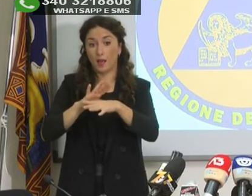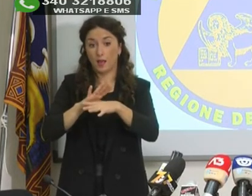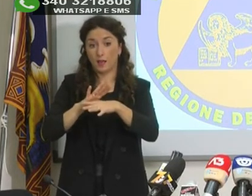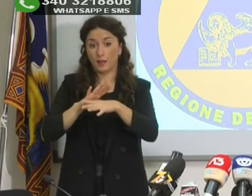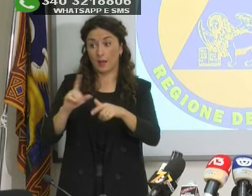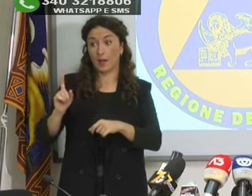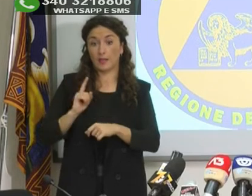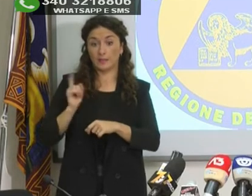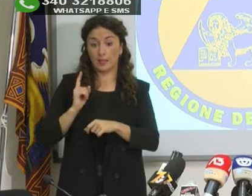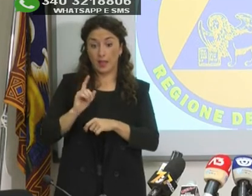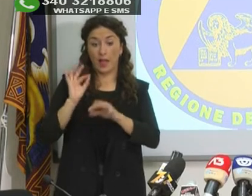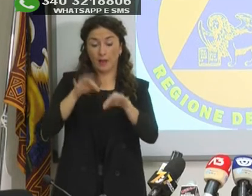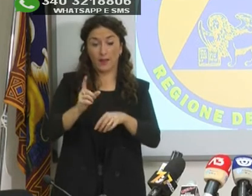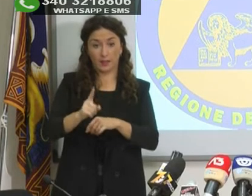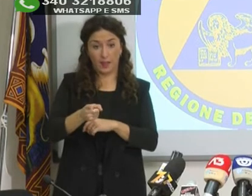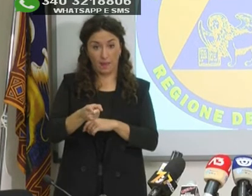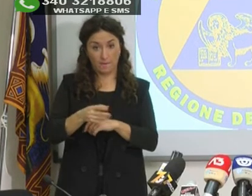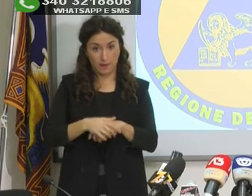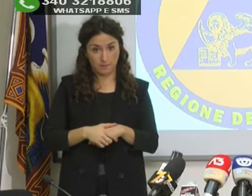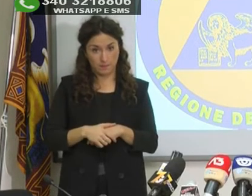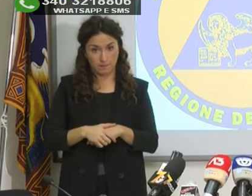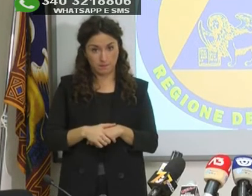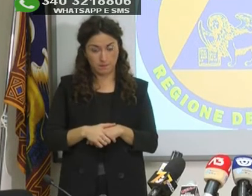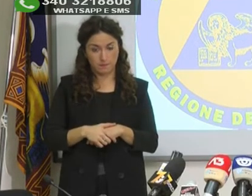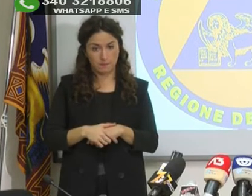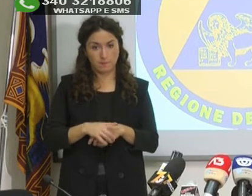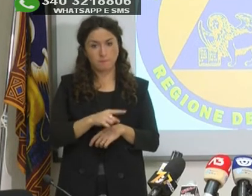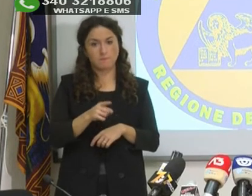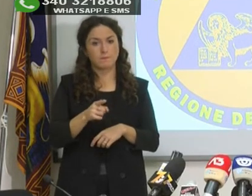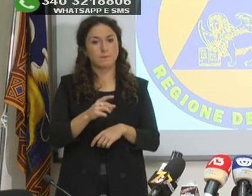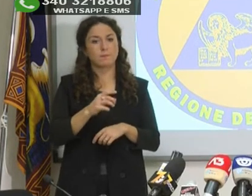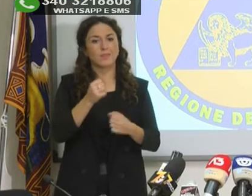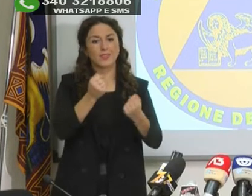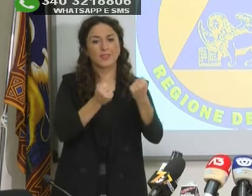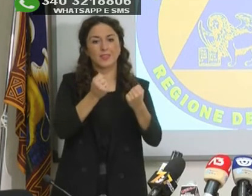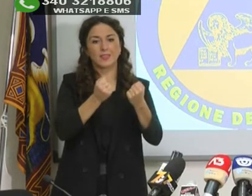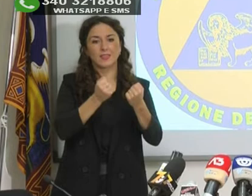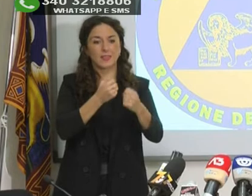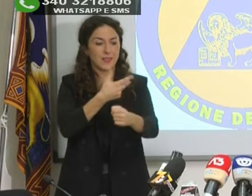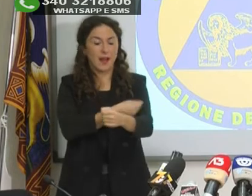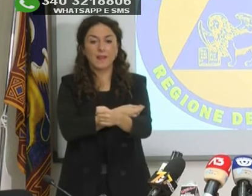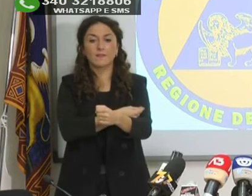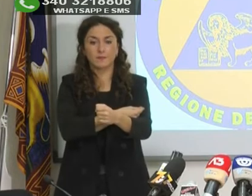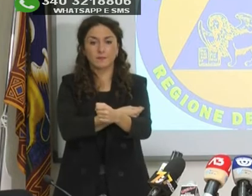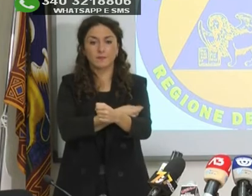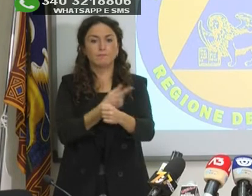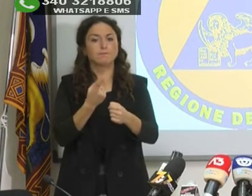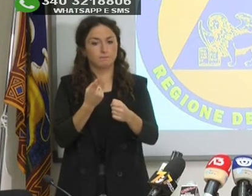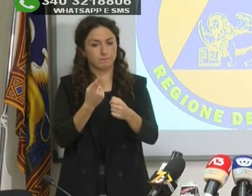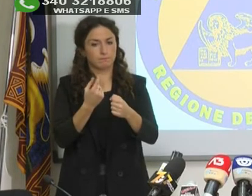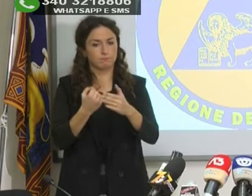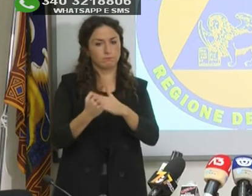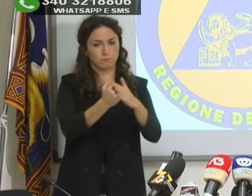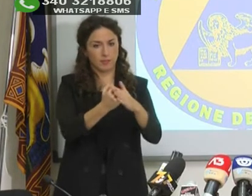arrivano dall'esercito, che però andranno in supporto ai drive-in, quindi per l'effettuazione dei tamponi.